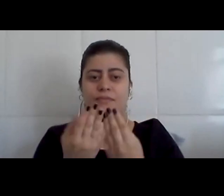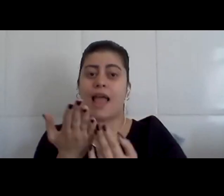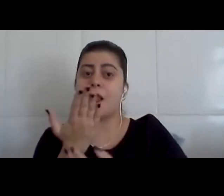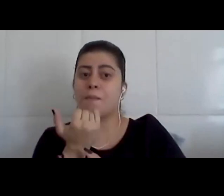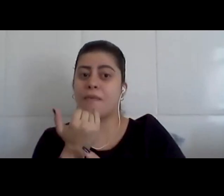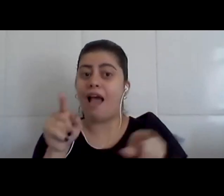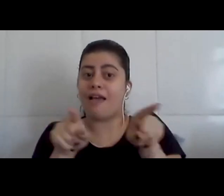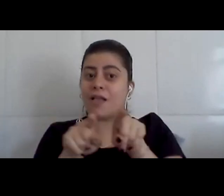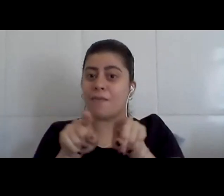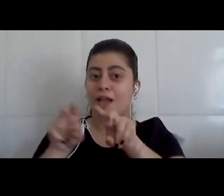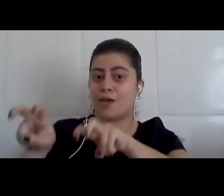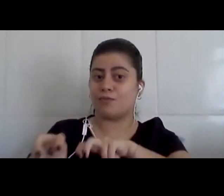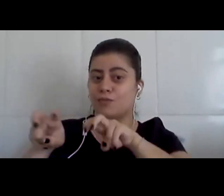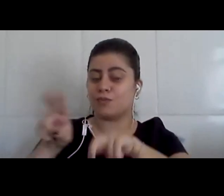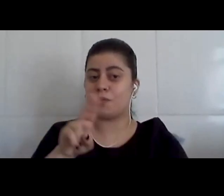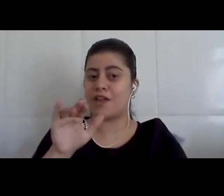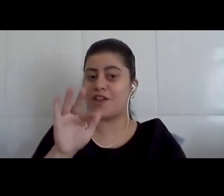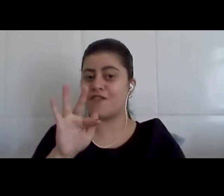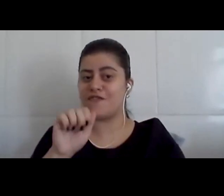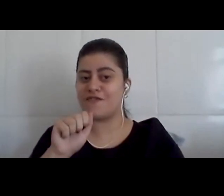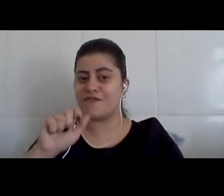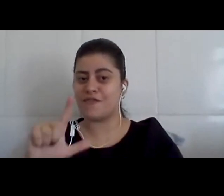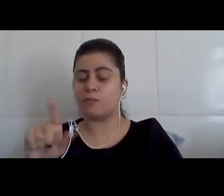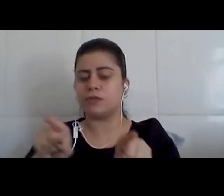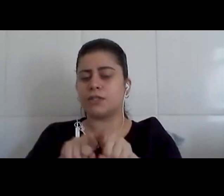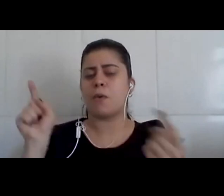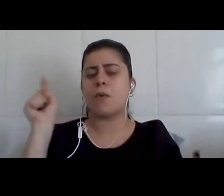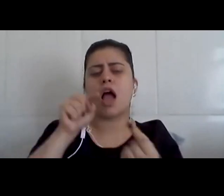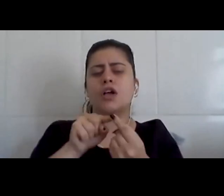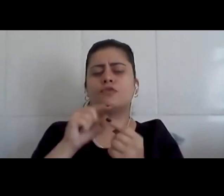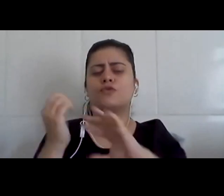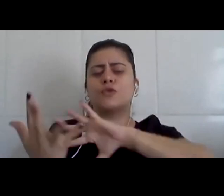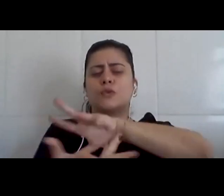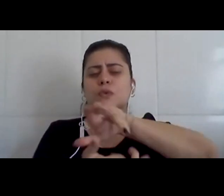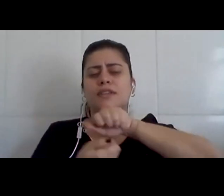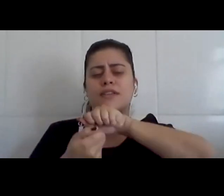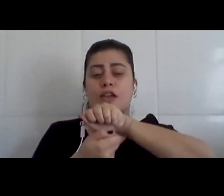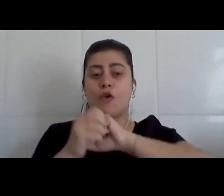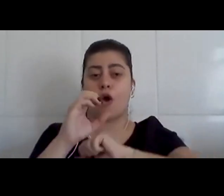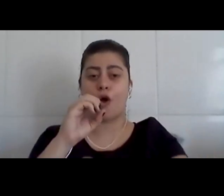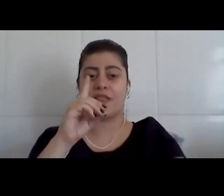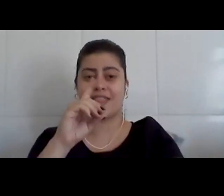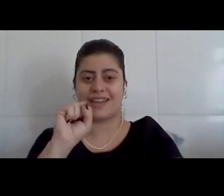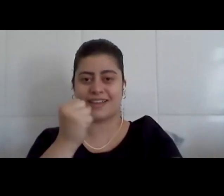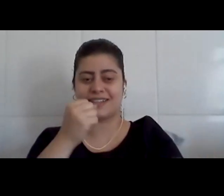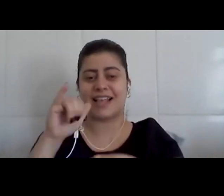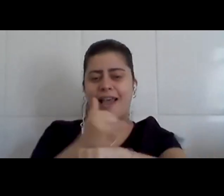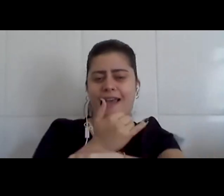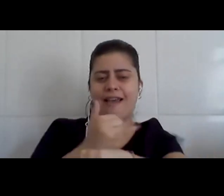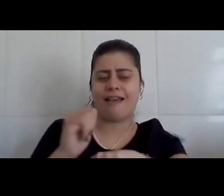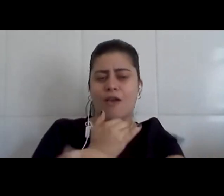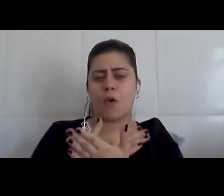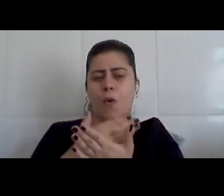Agricultura, FAO, e aos Objetivos de Desenvolvimento Sustentável, ODS, a estratégia iniciada no